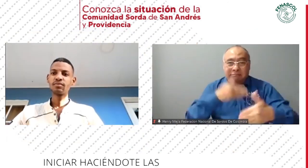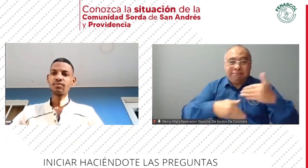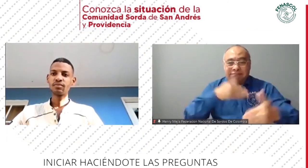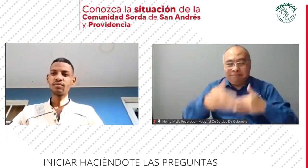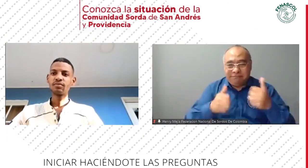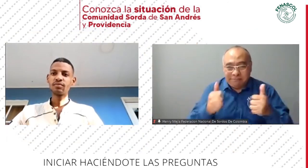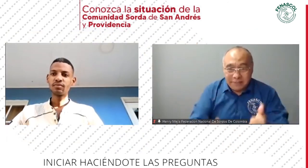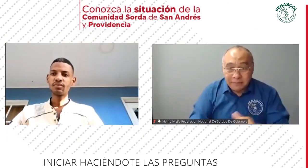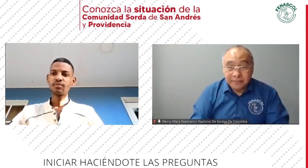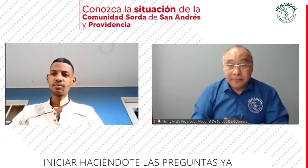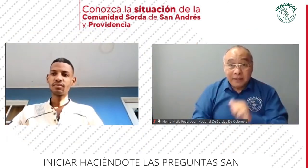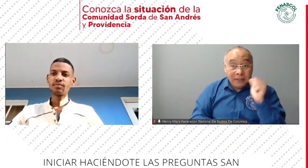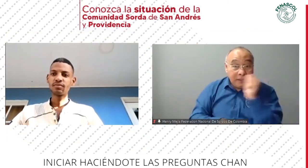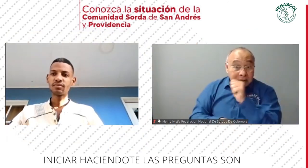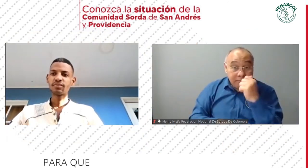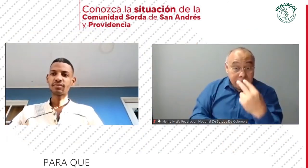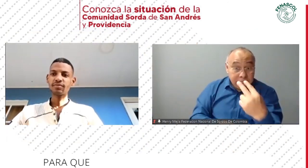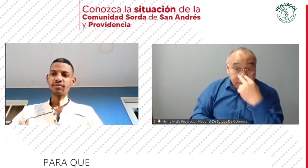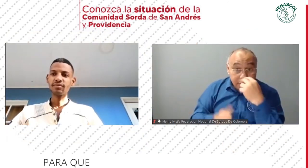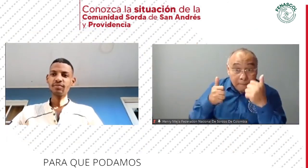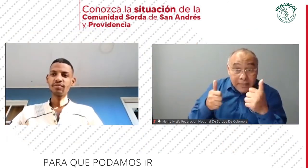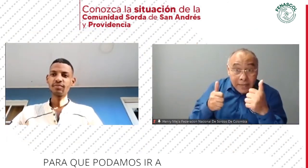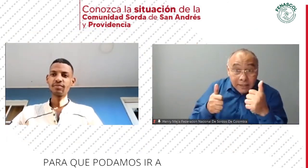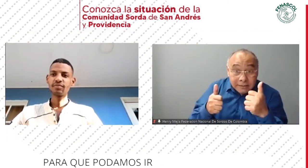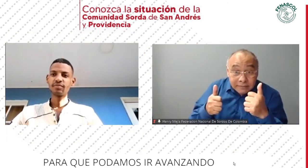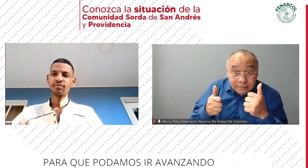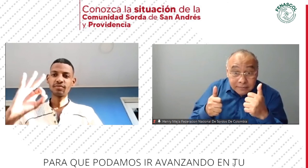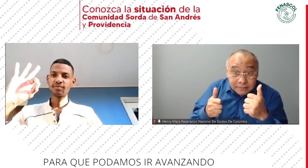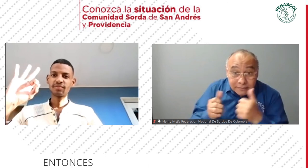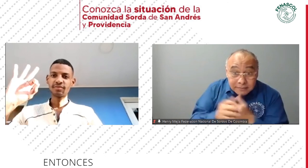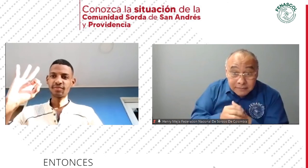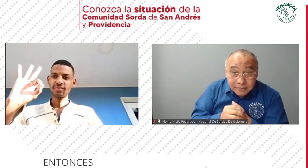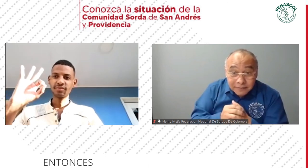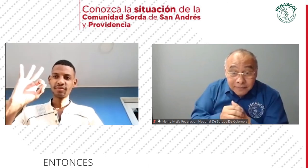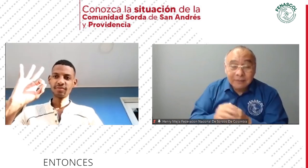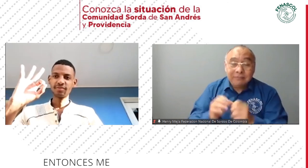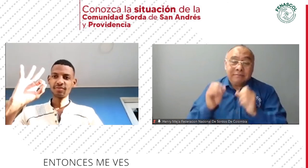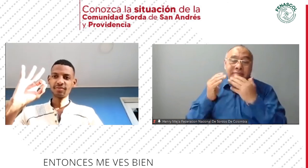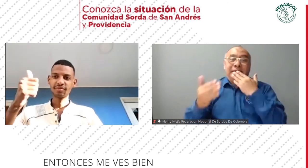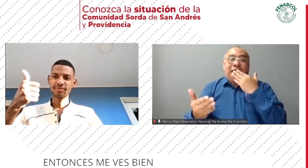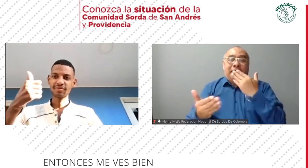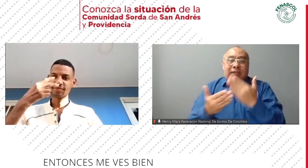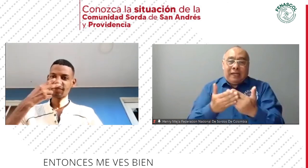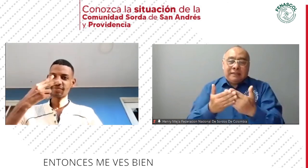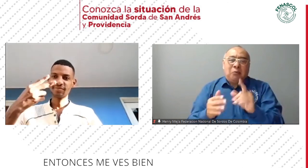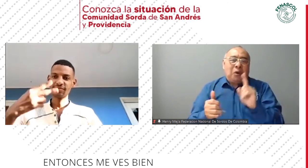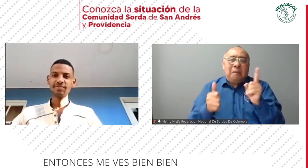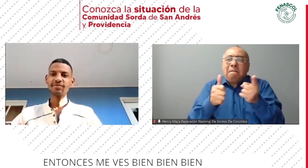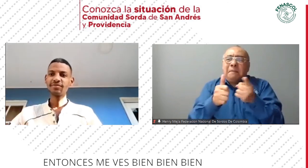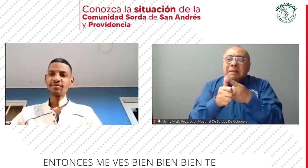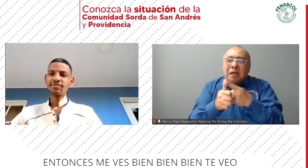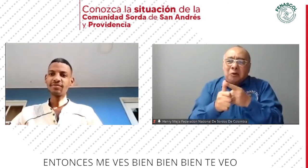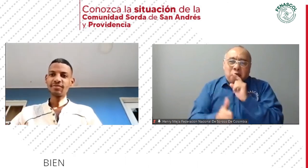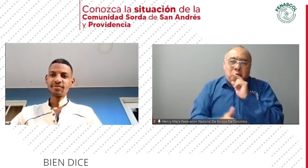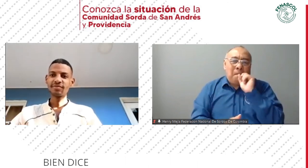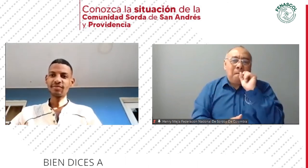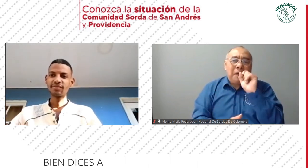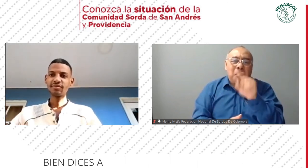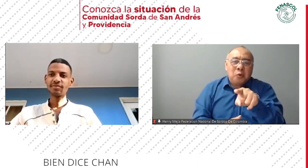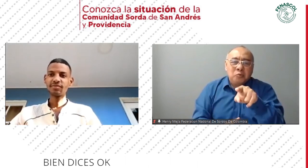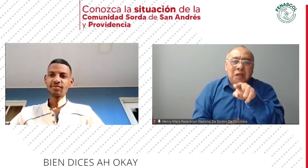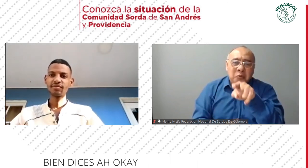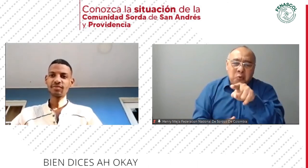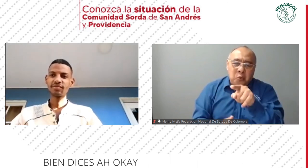preguntas sanz para que podamos ir avanzando entonces ya me ves bien bien bien te veo bien decisión